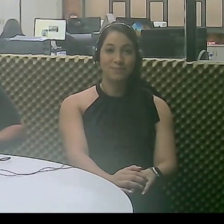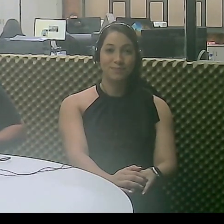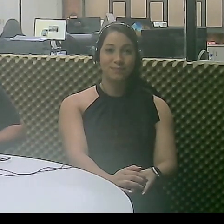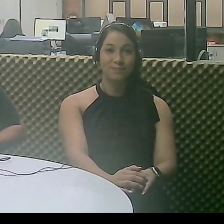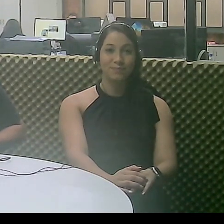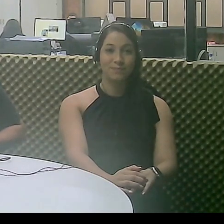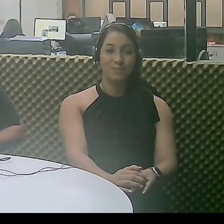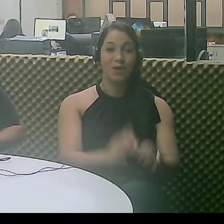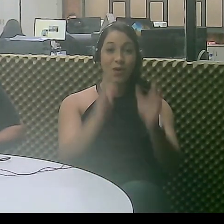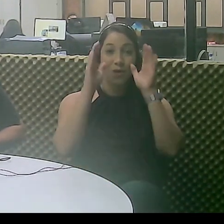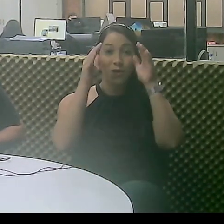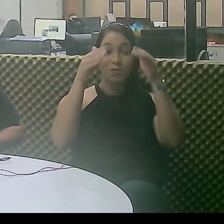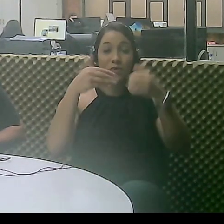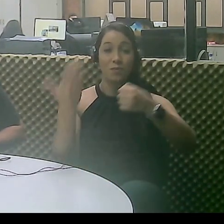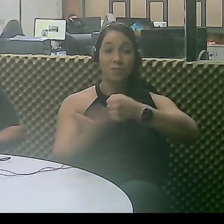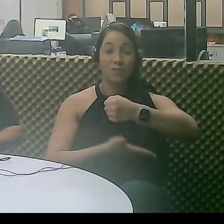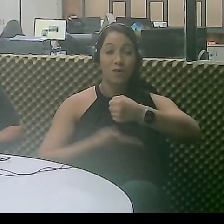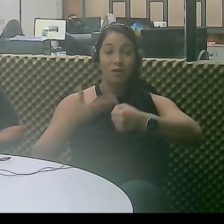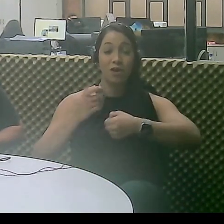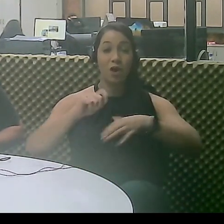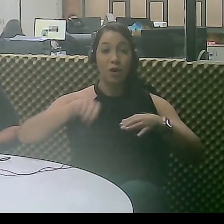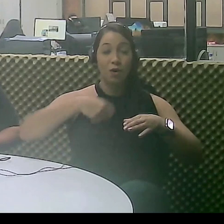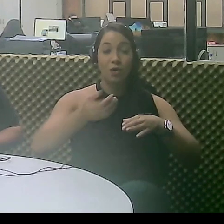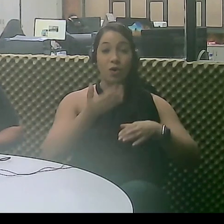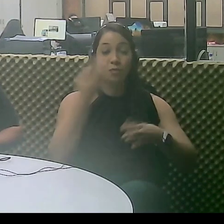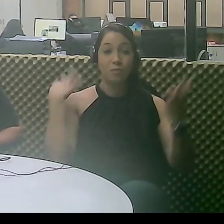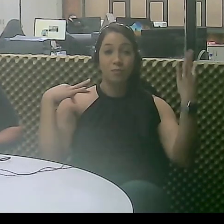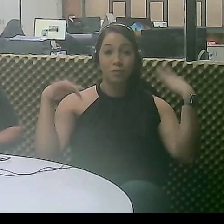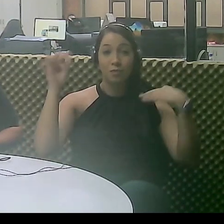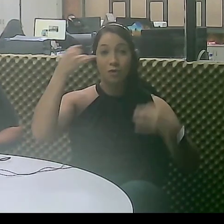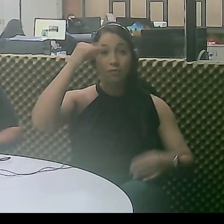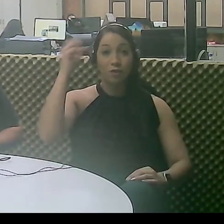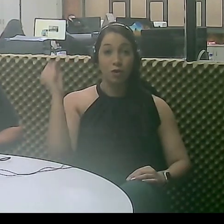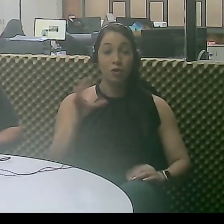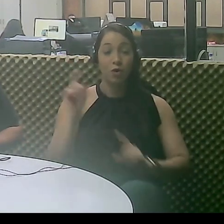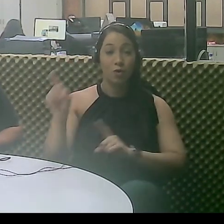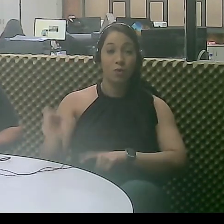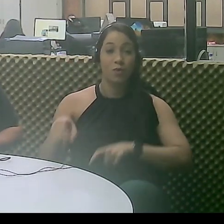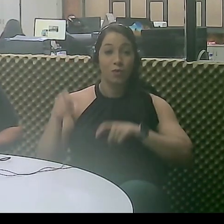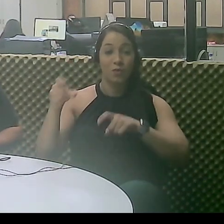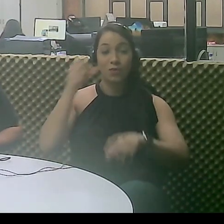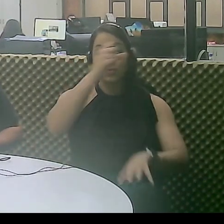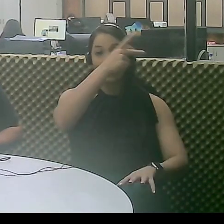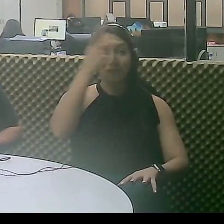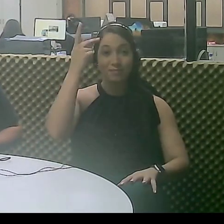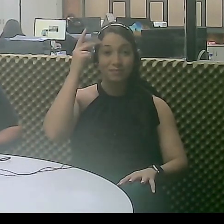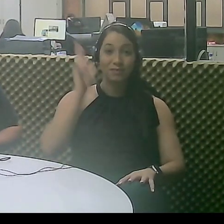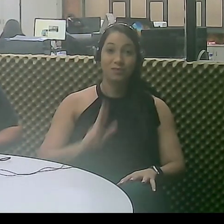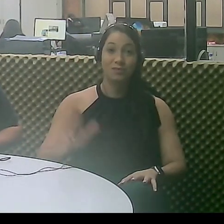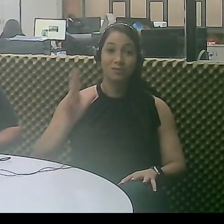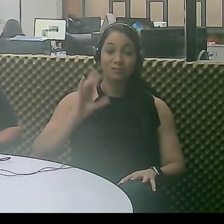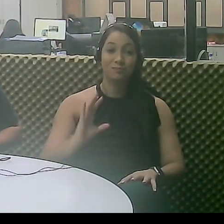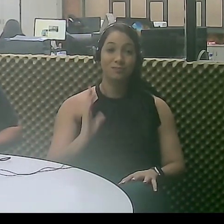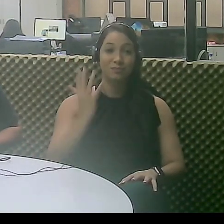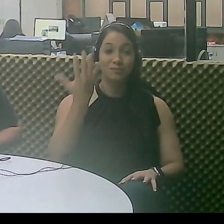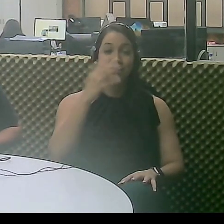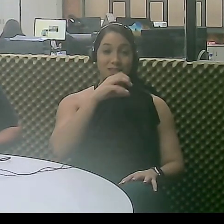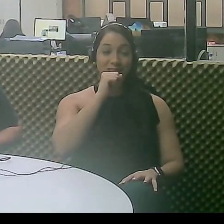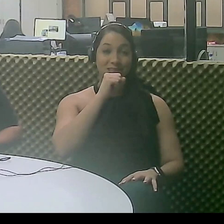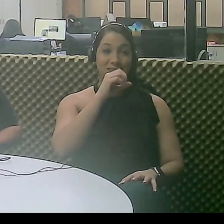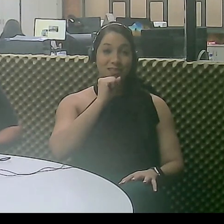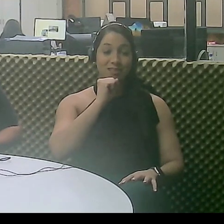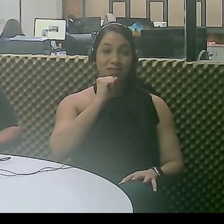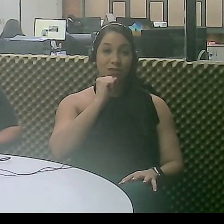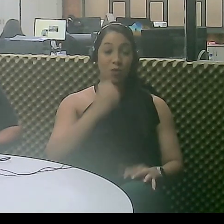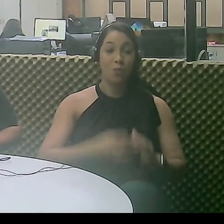Com enfoque nos pilares de gastronomia e turismo rural do programa Novo Agro, a Prefeitura de Uberlândia realizará, neste sábado,